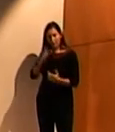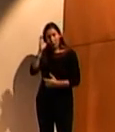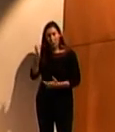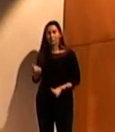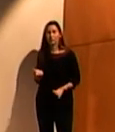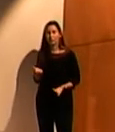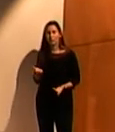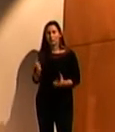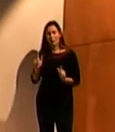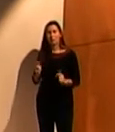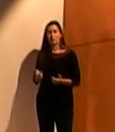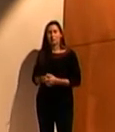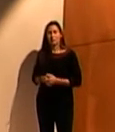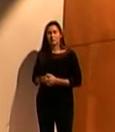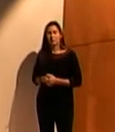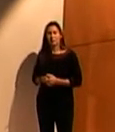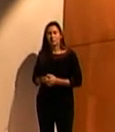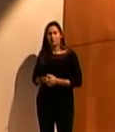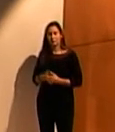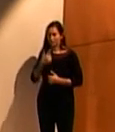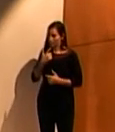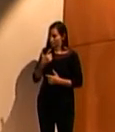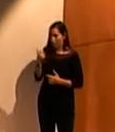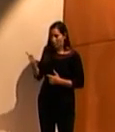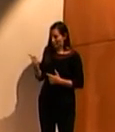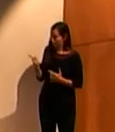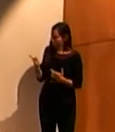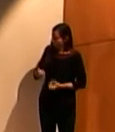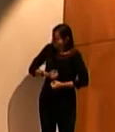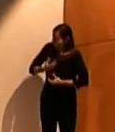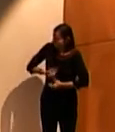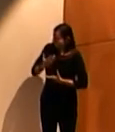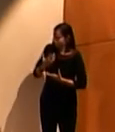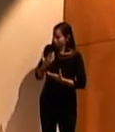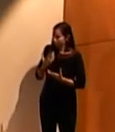compte de leur ressenti, de leur